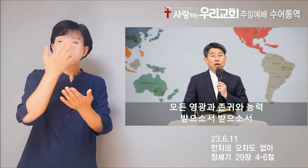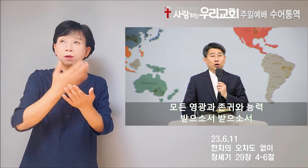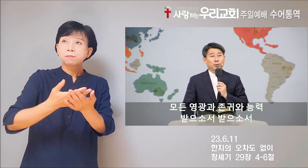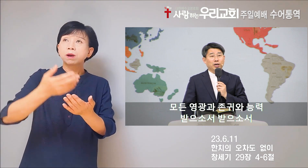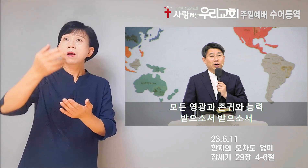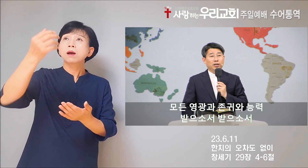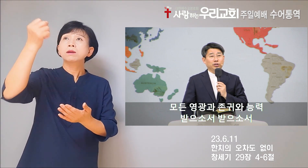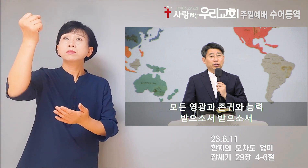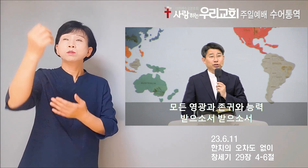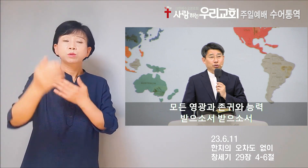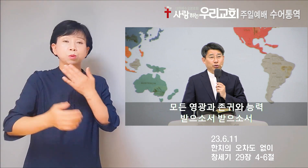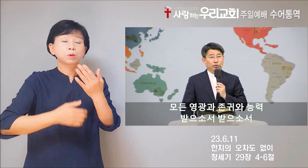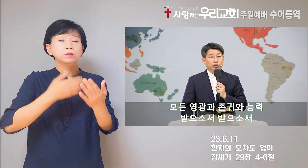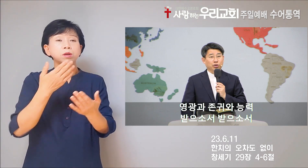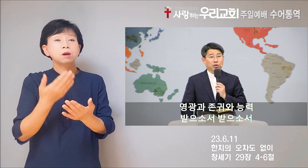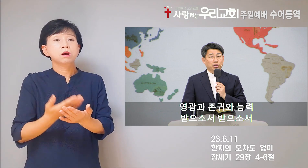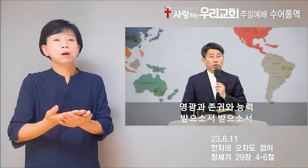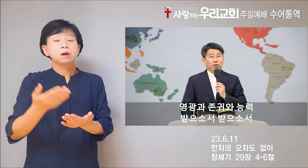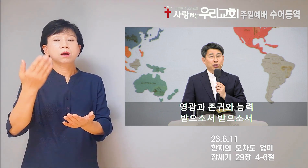받으소서.